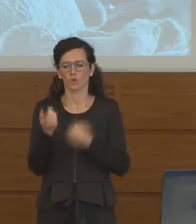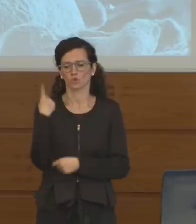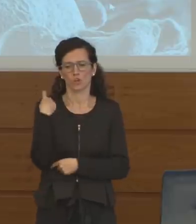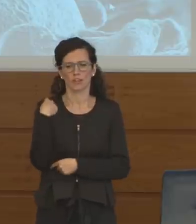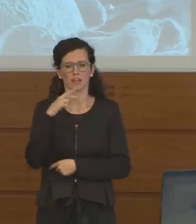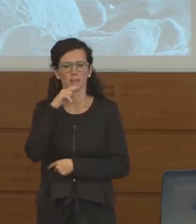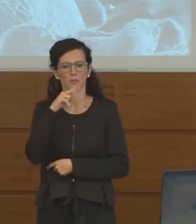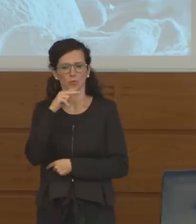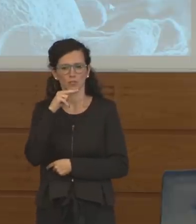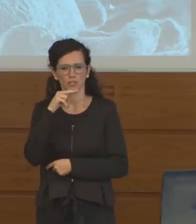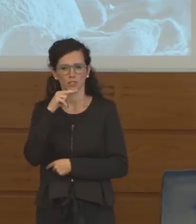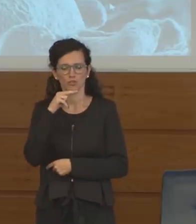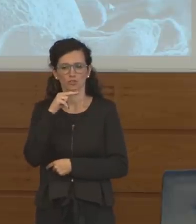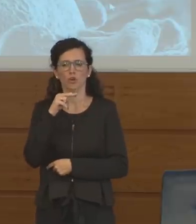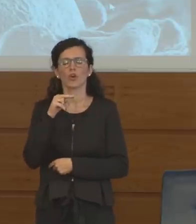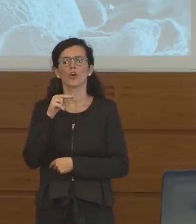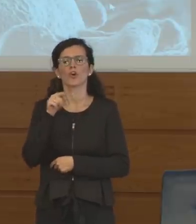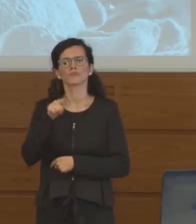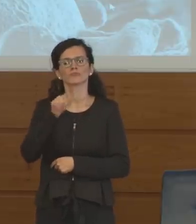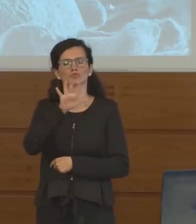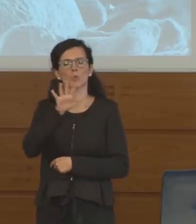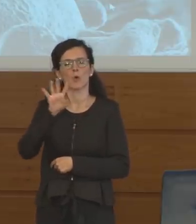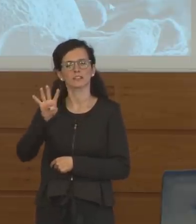è di 54 unità.